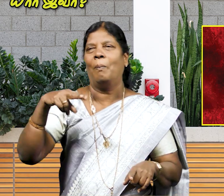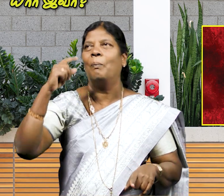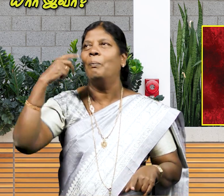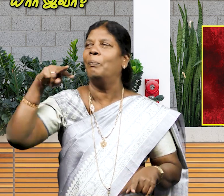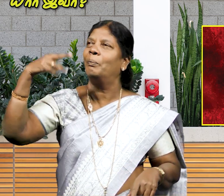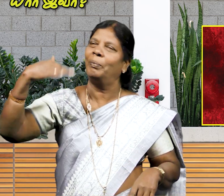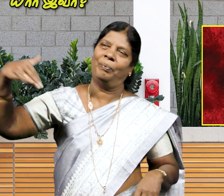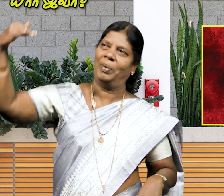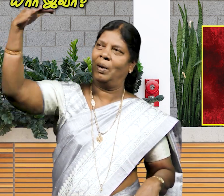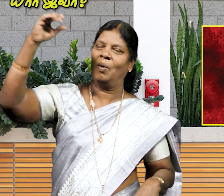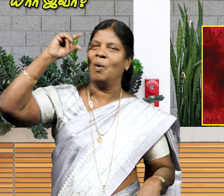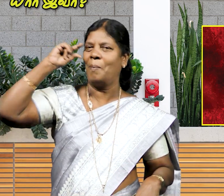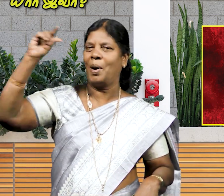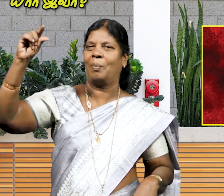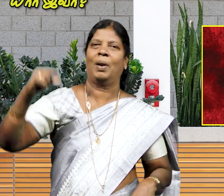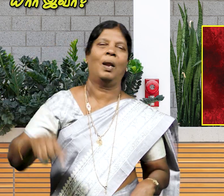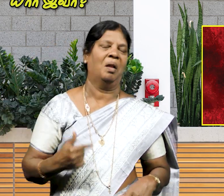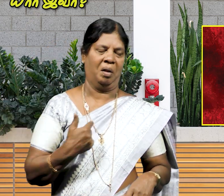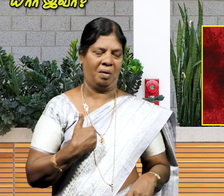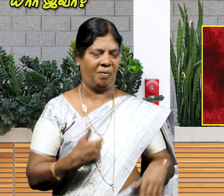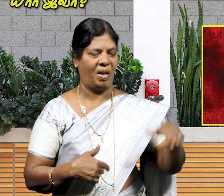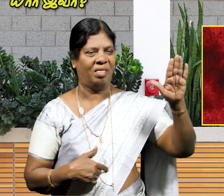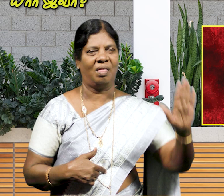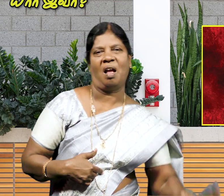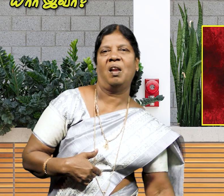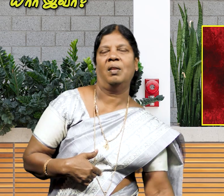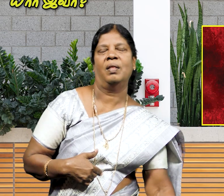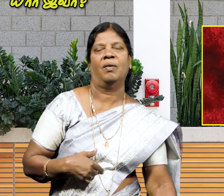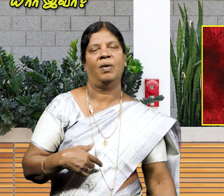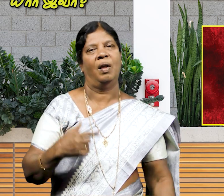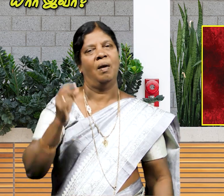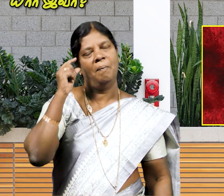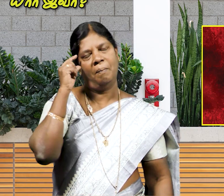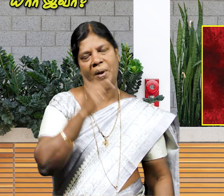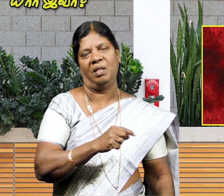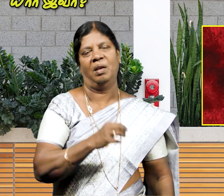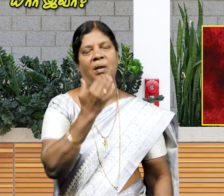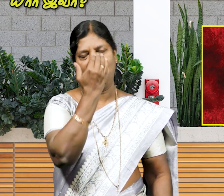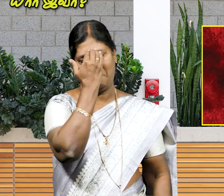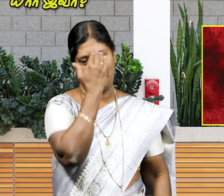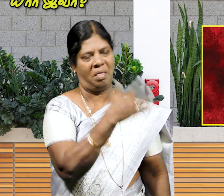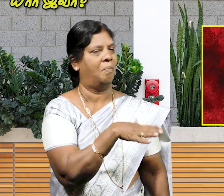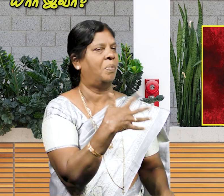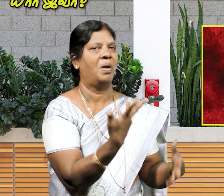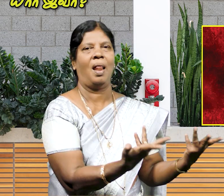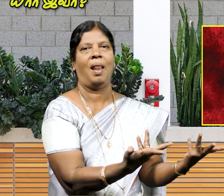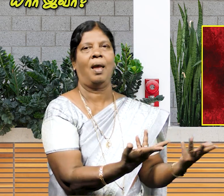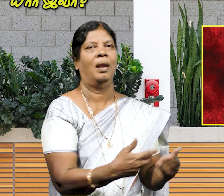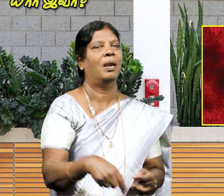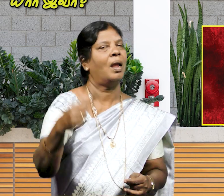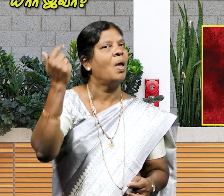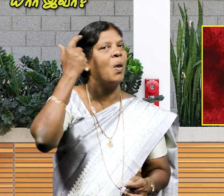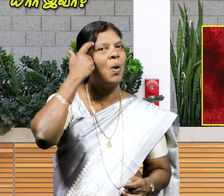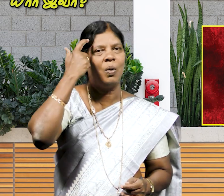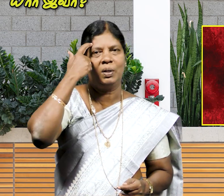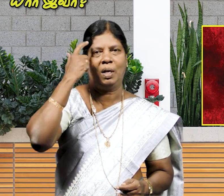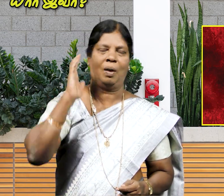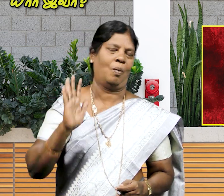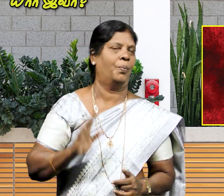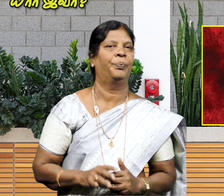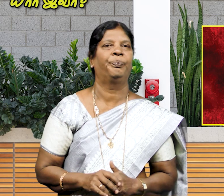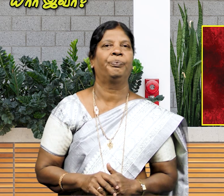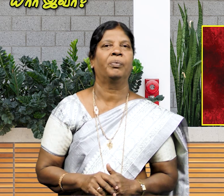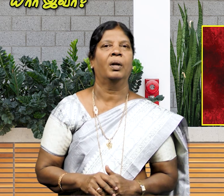பார்வையில் தங்களை விட தாழ்ந்திருக்கிறவர்களை குறித்த மதிப்பு இல்லாத எண்ணம் இருப்பதை நாம் அறிகிறோம்.